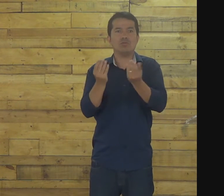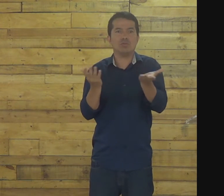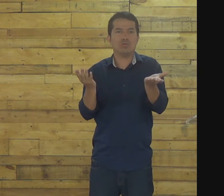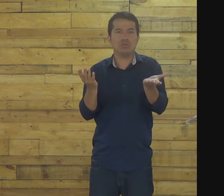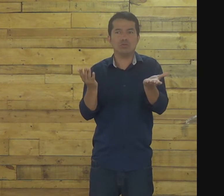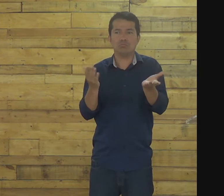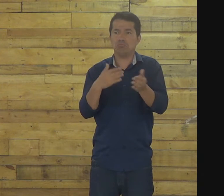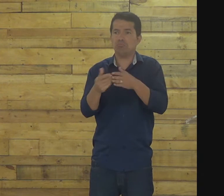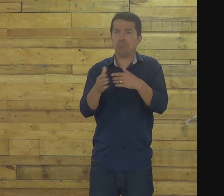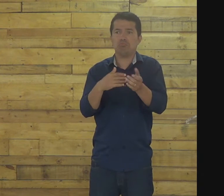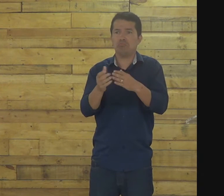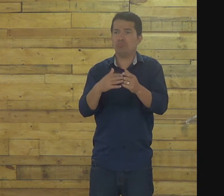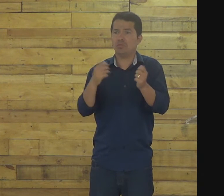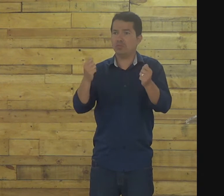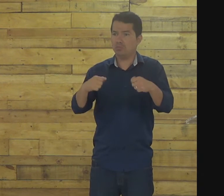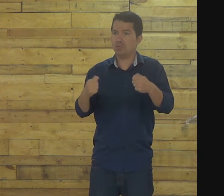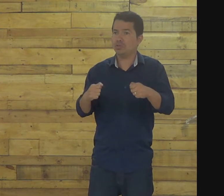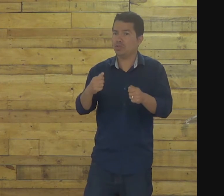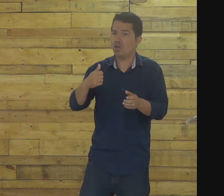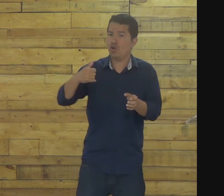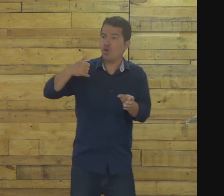Mas como que usa uma candeia?